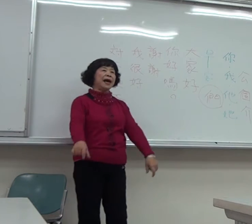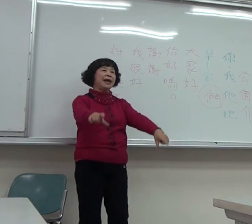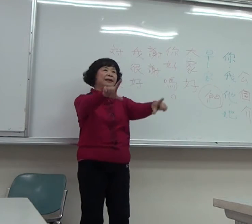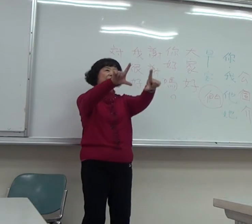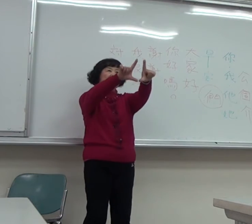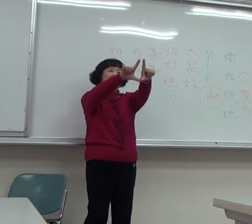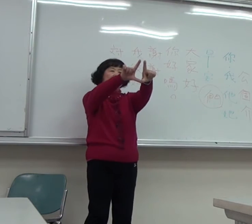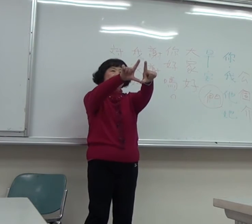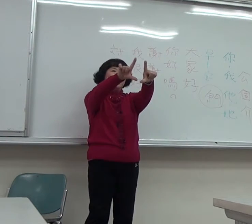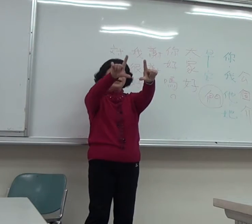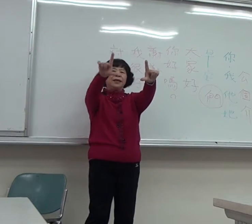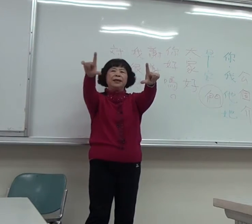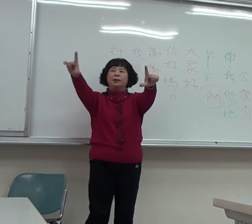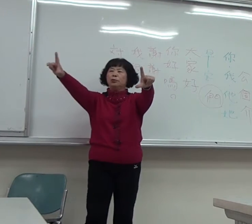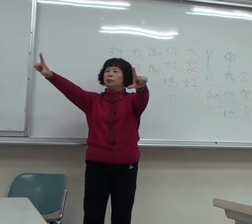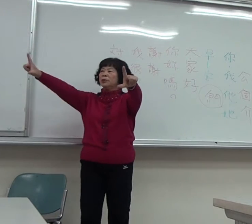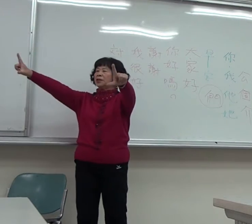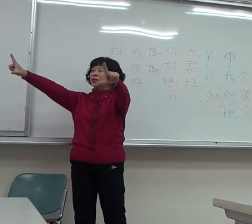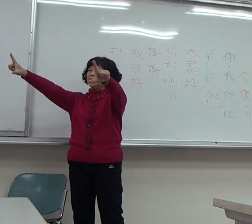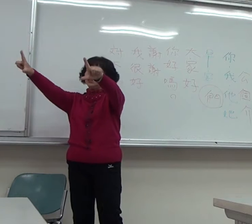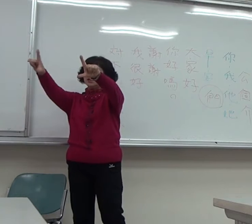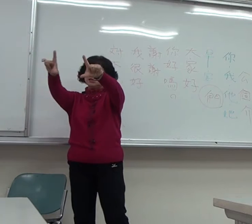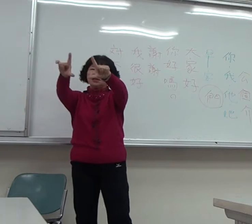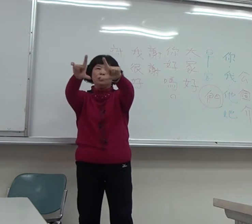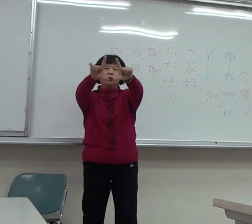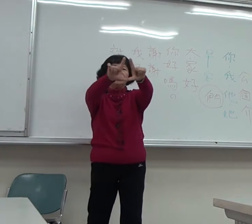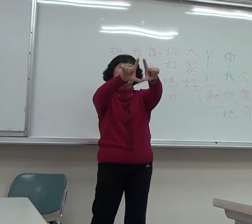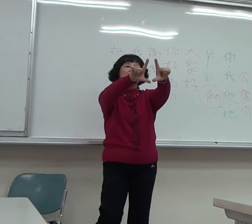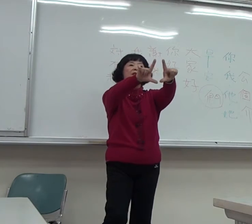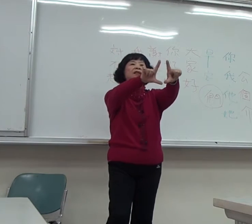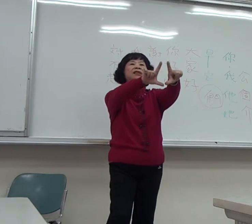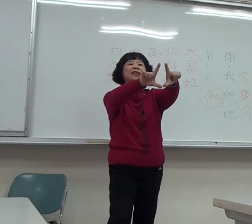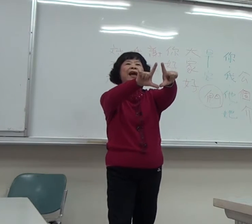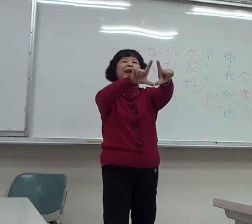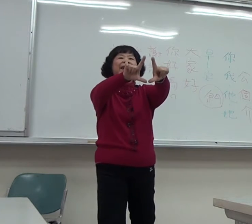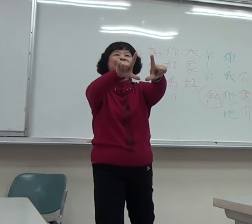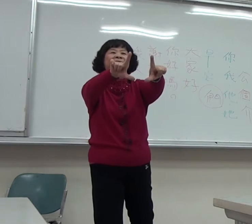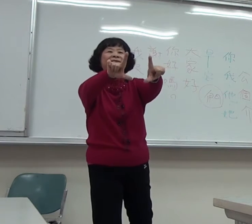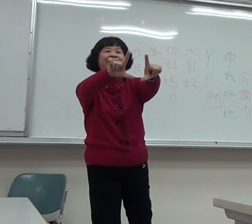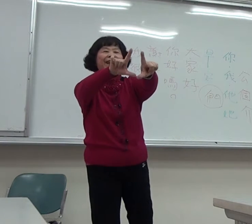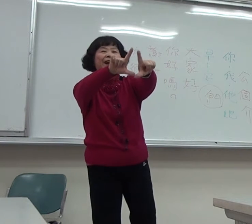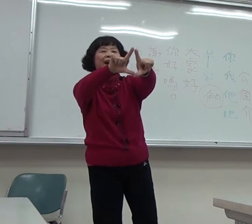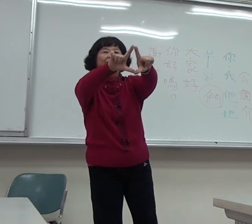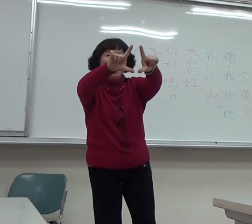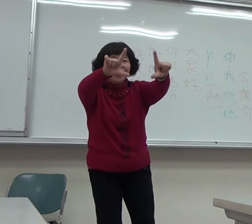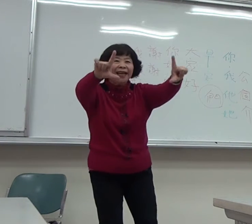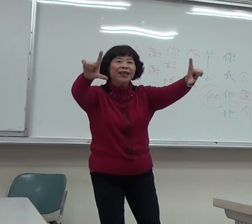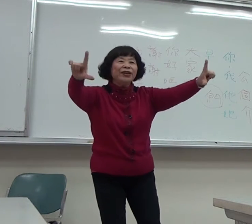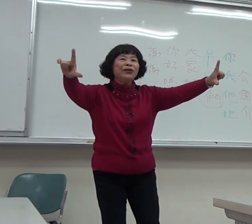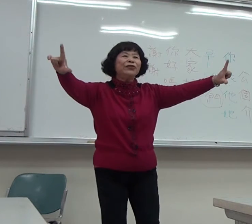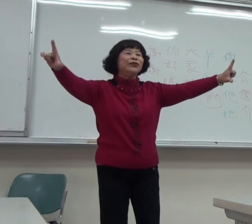来，把你的拇指、食指、拇指、食指，嘿，对对，很好。啊，那个 you